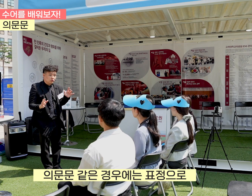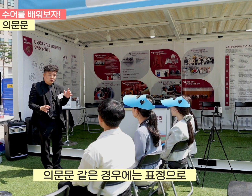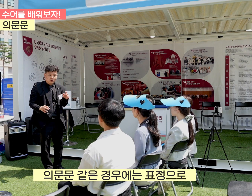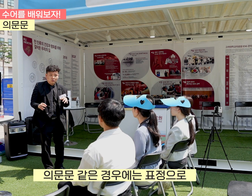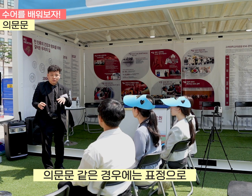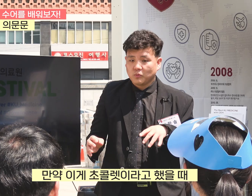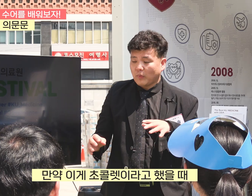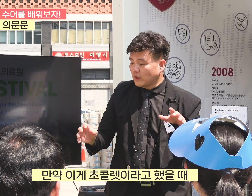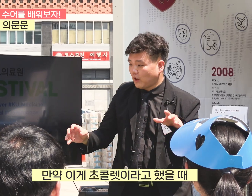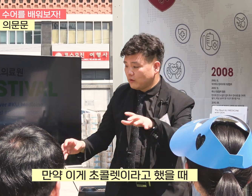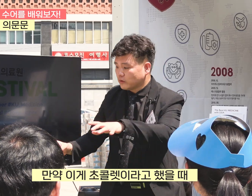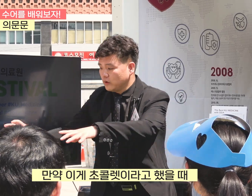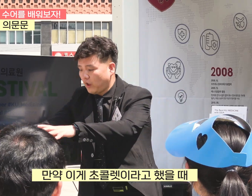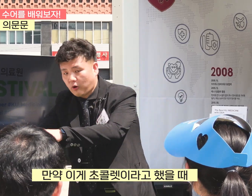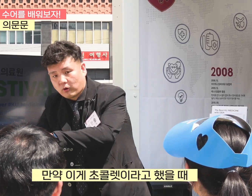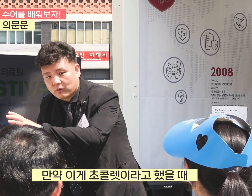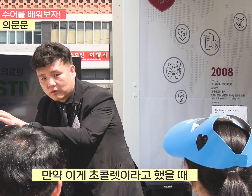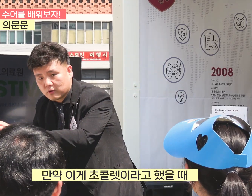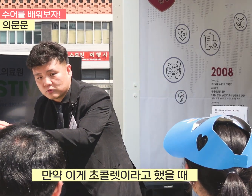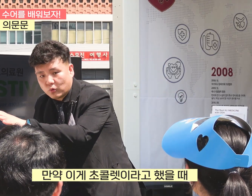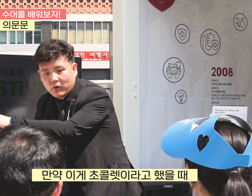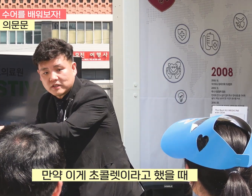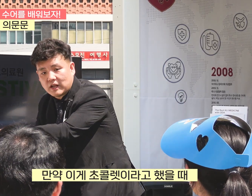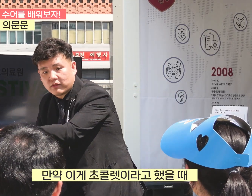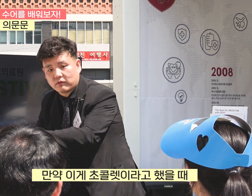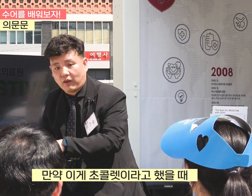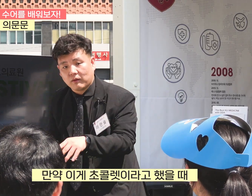표정으로, 만약 예를 들어서 이게 초콜릿이라 했을 때